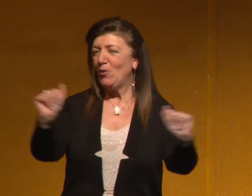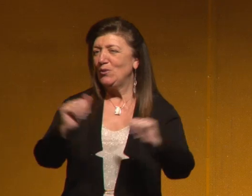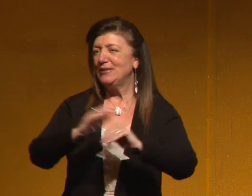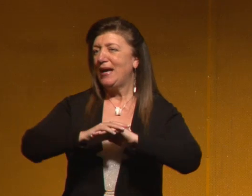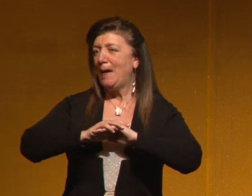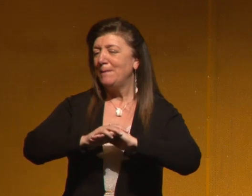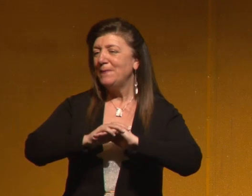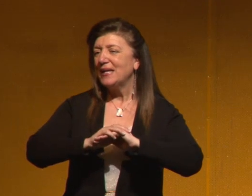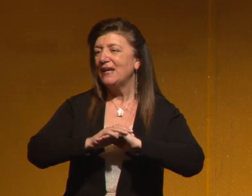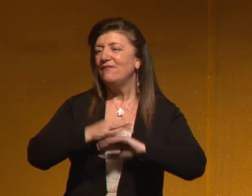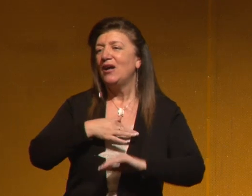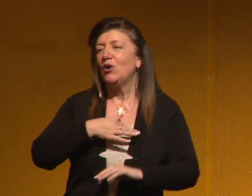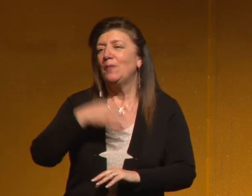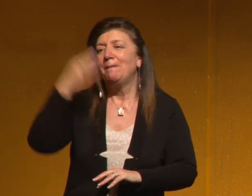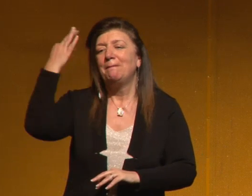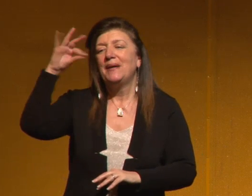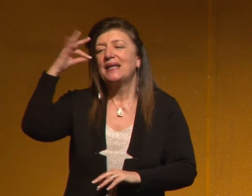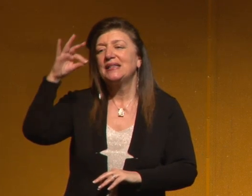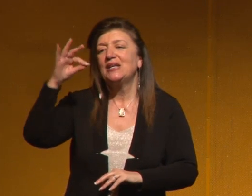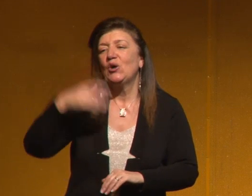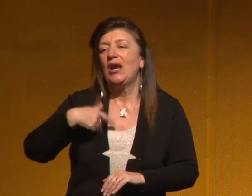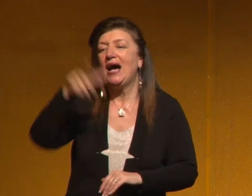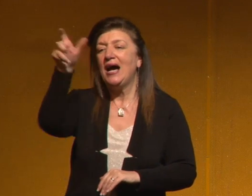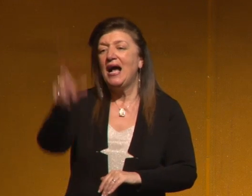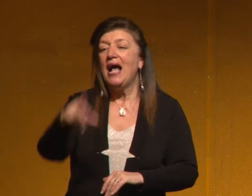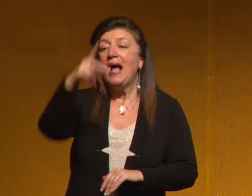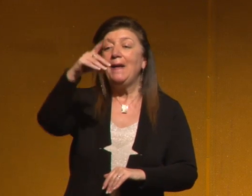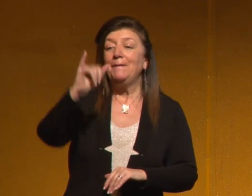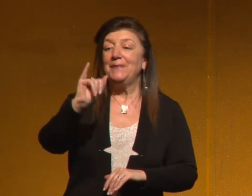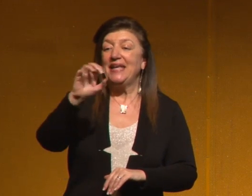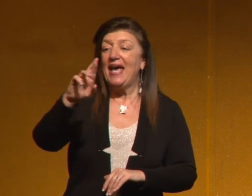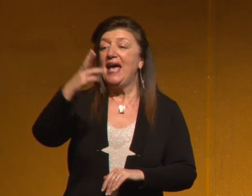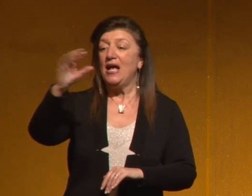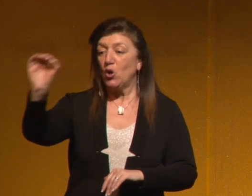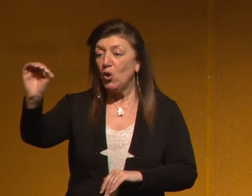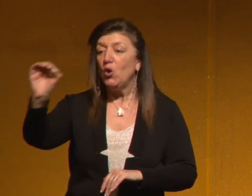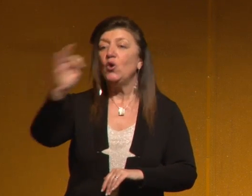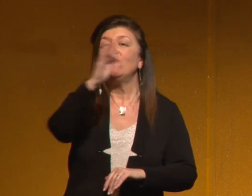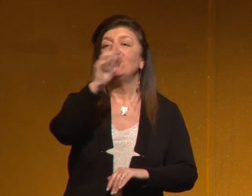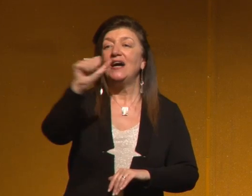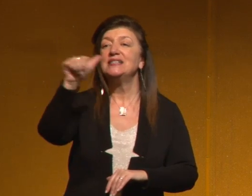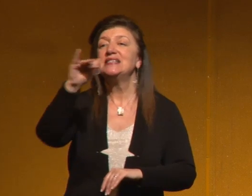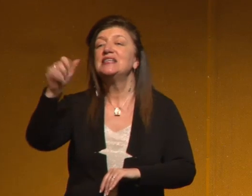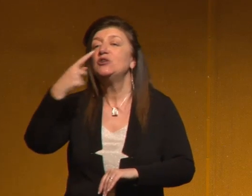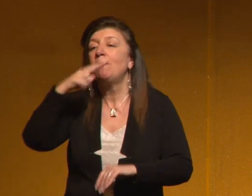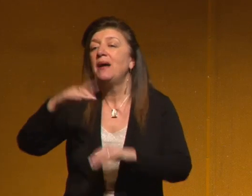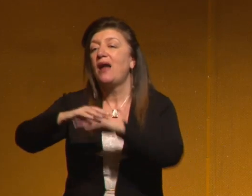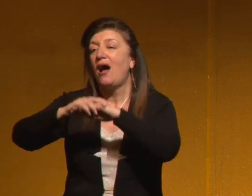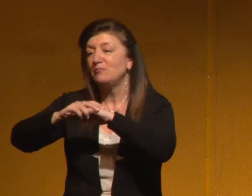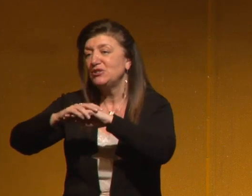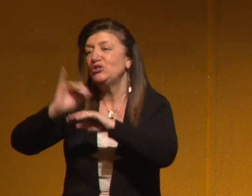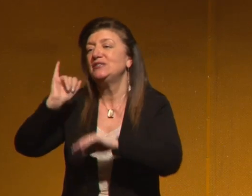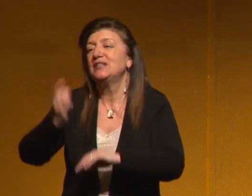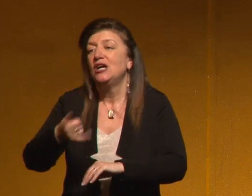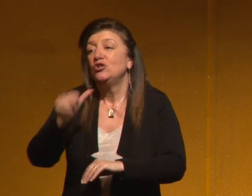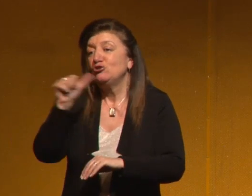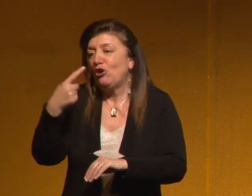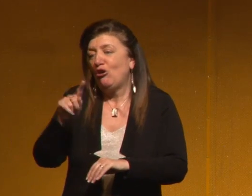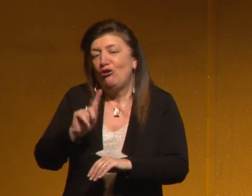lo vorrei fare a piero fassino che qui non solo per amicizia ma anche solo per amicizia